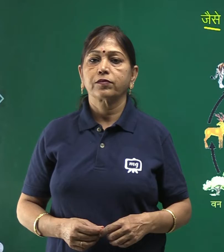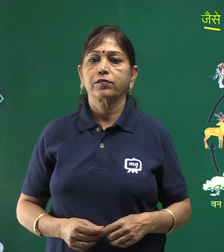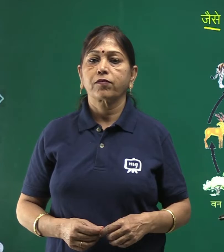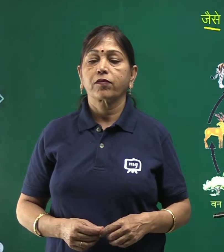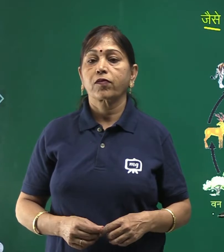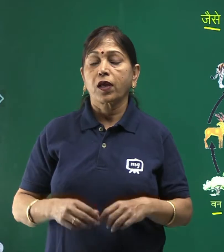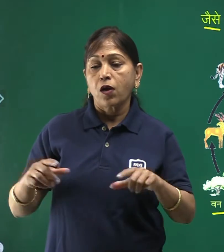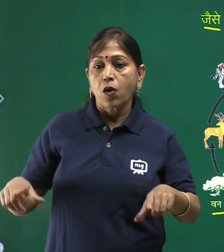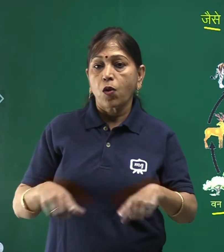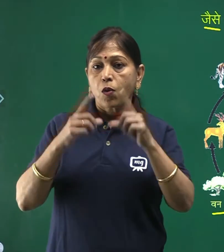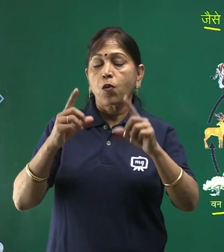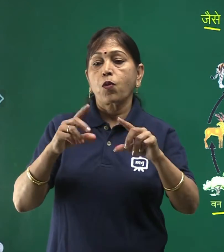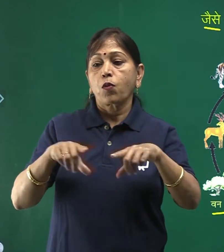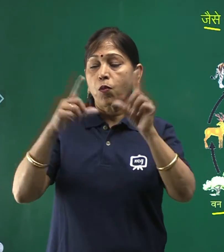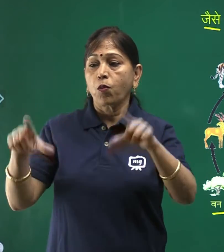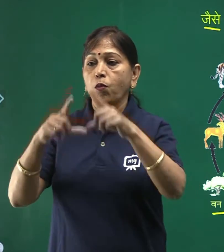वन में